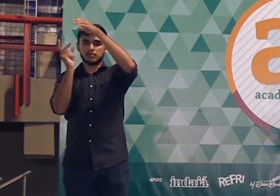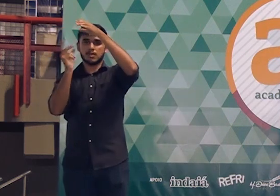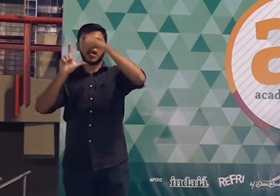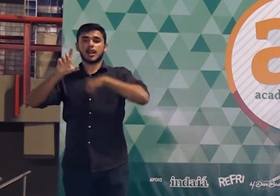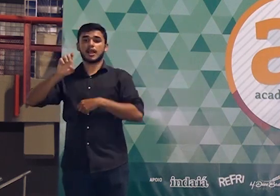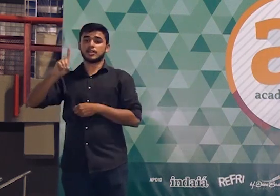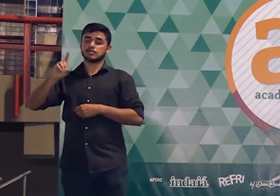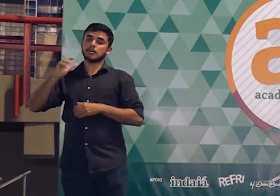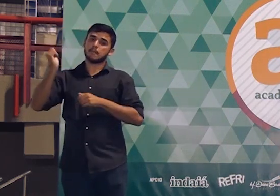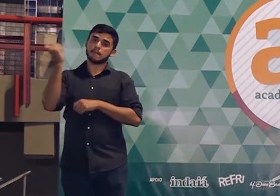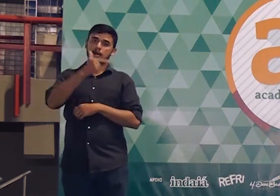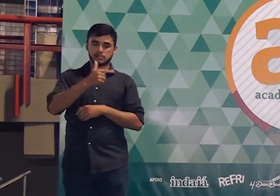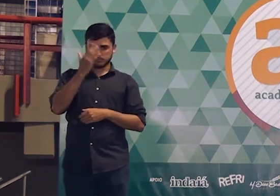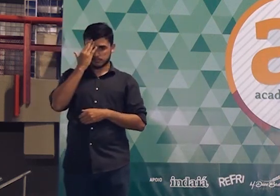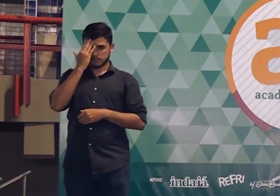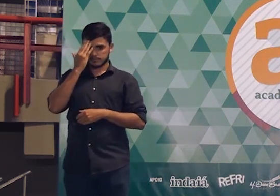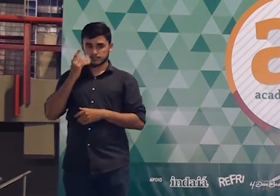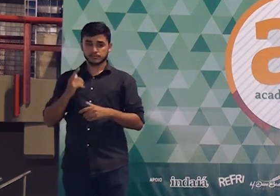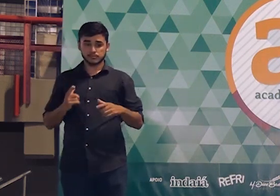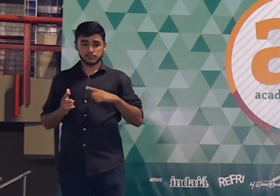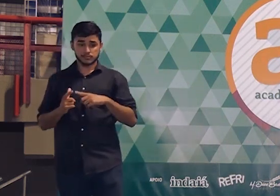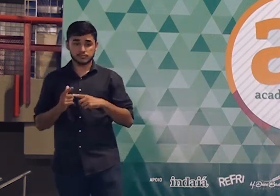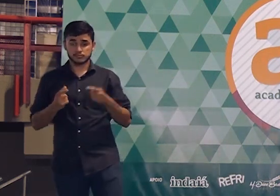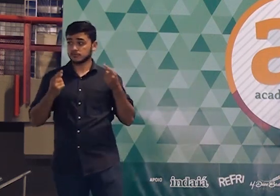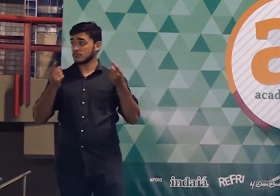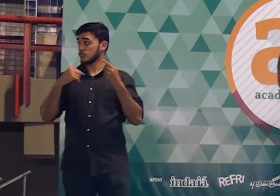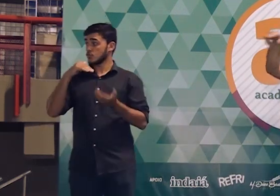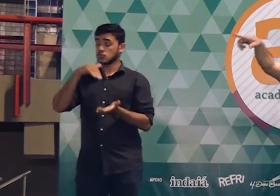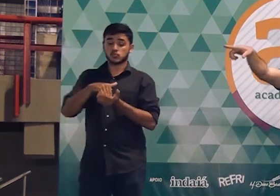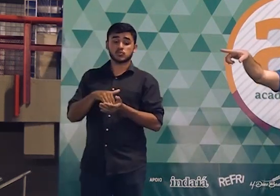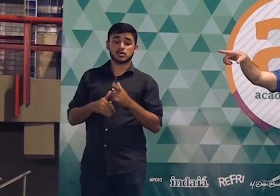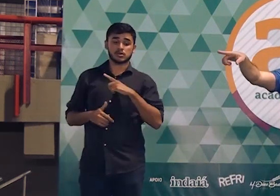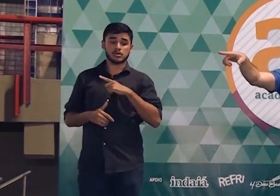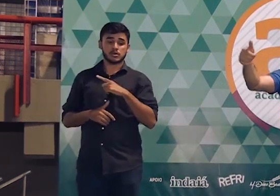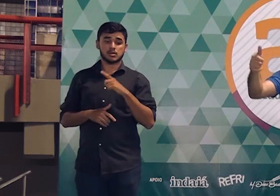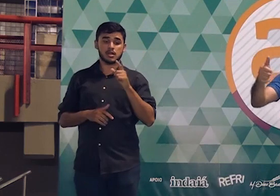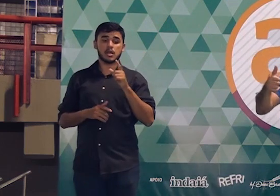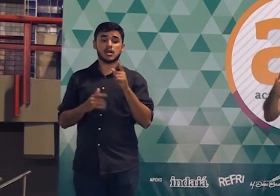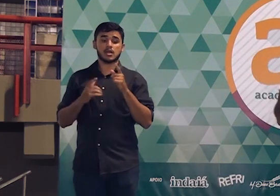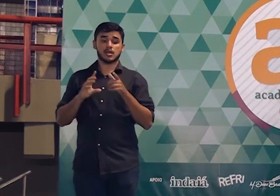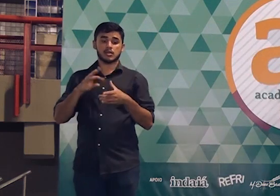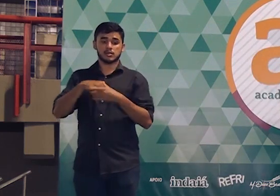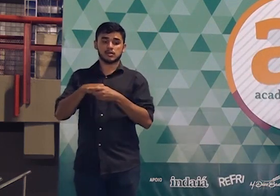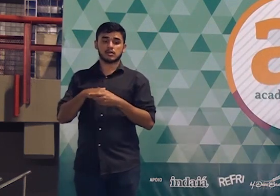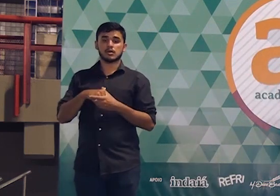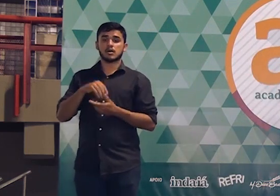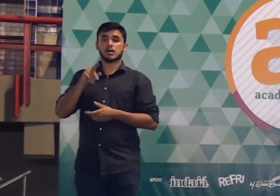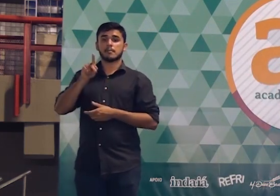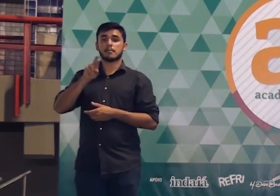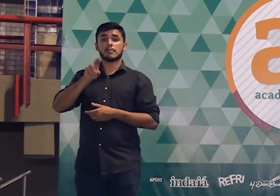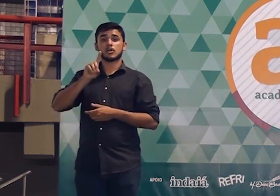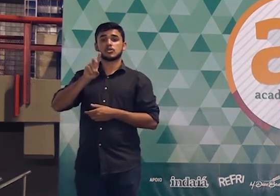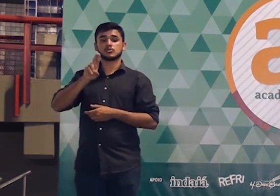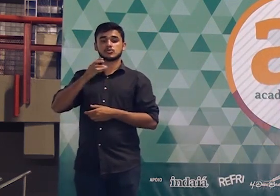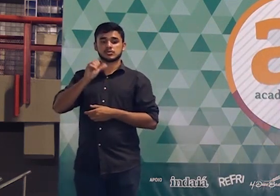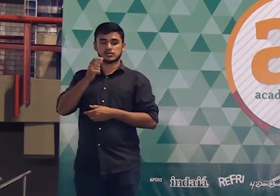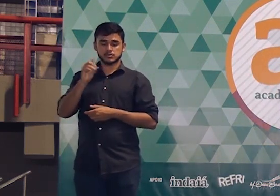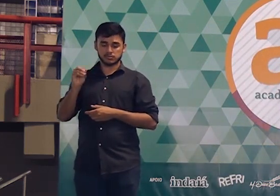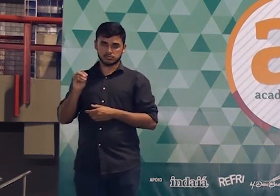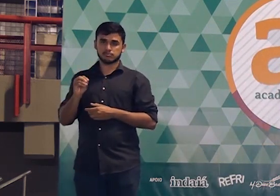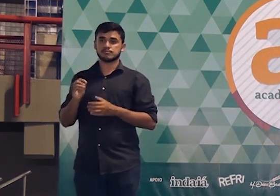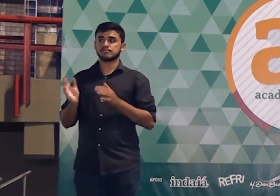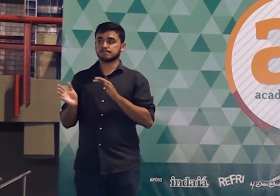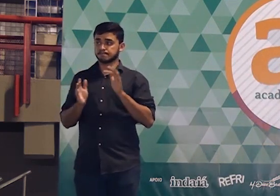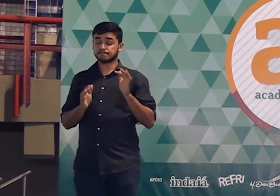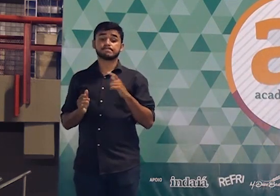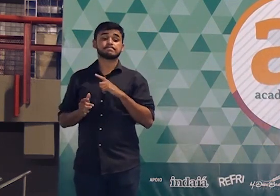Beleza? Ei, e tem os bens de produção, que é quando eu consigo produzir outra coisa, tá? Todo mundo aqui